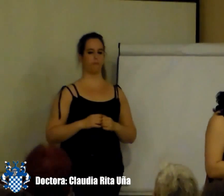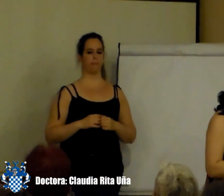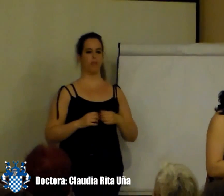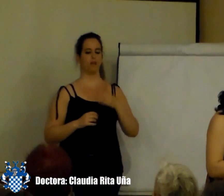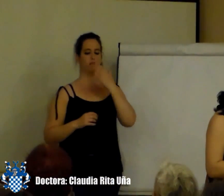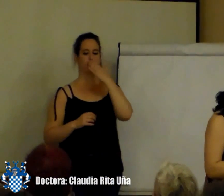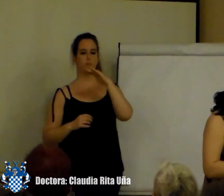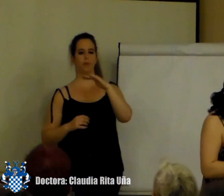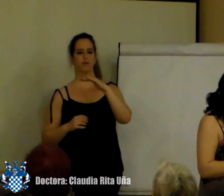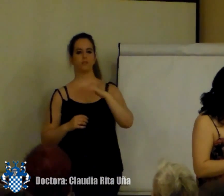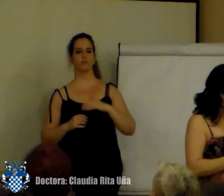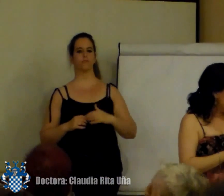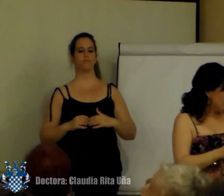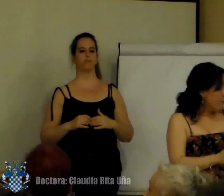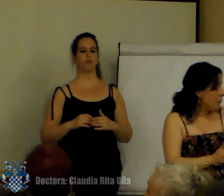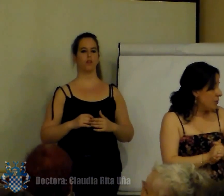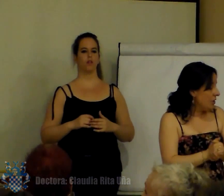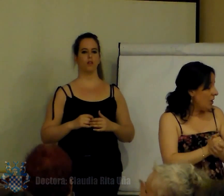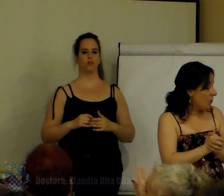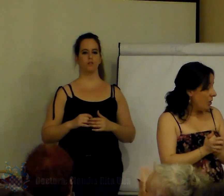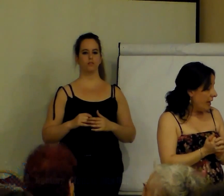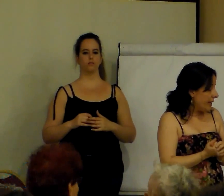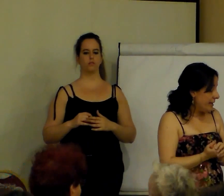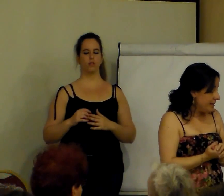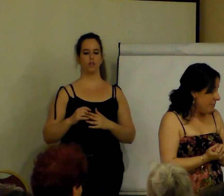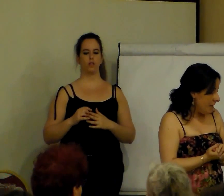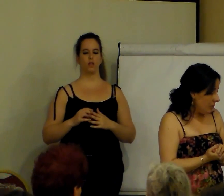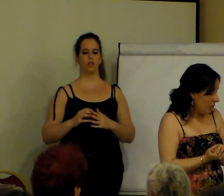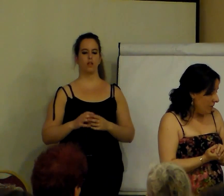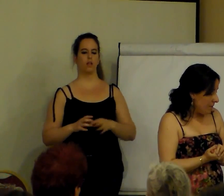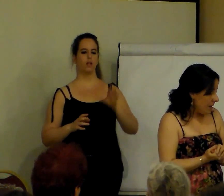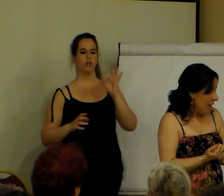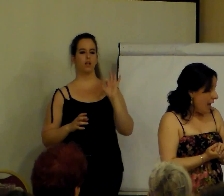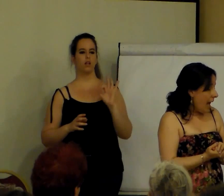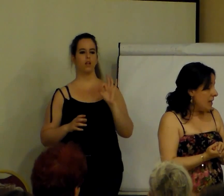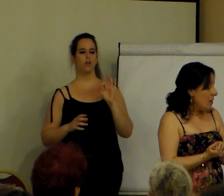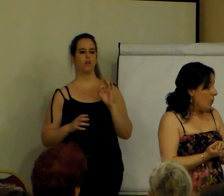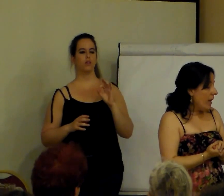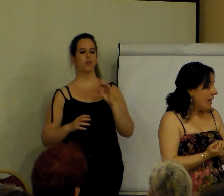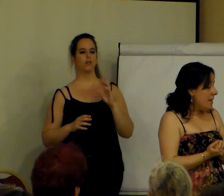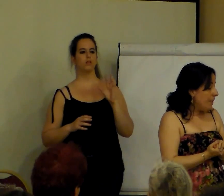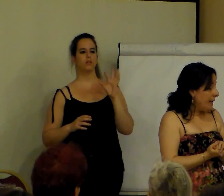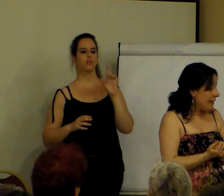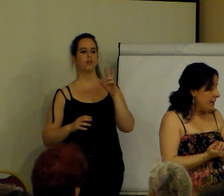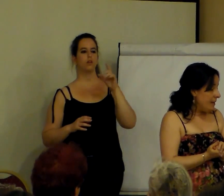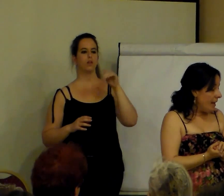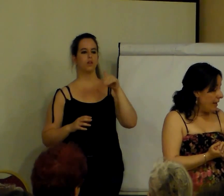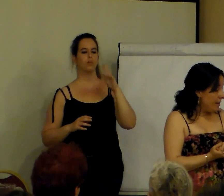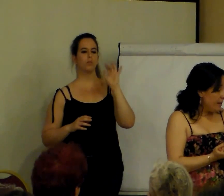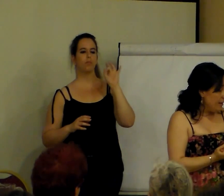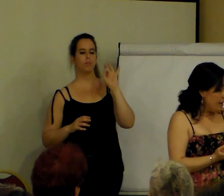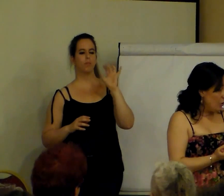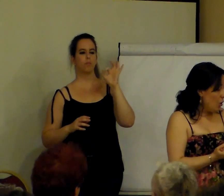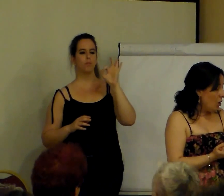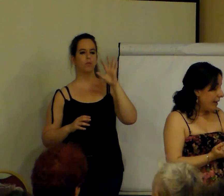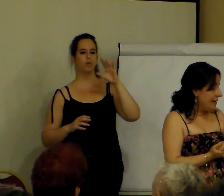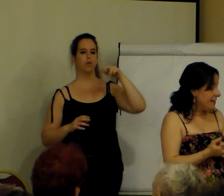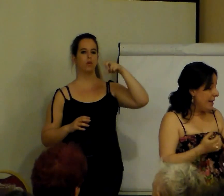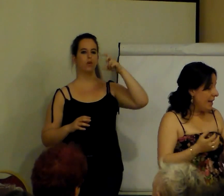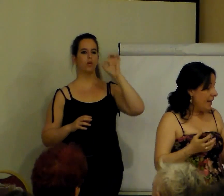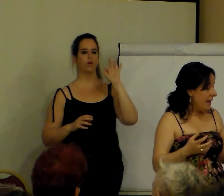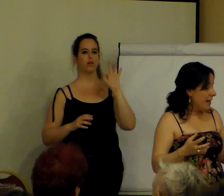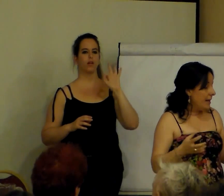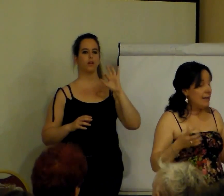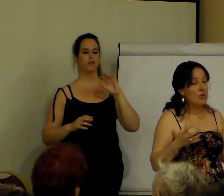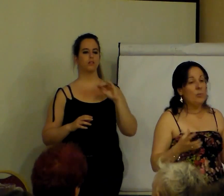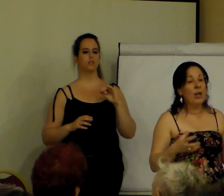Después, por otro lado, también hay una disfunción de la hormona de crecimiento, hay una hiperactividad de todo lo que